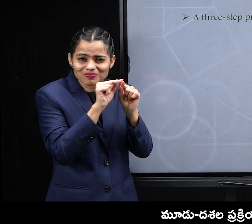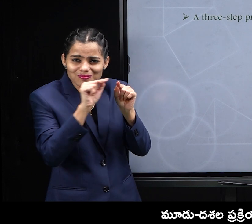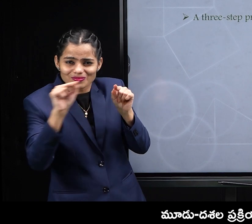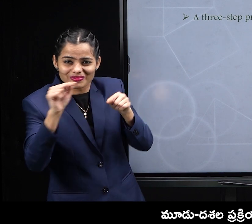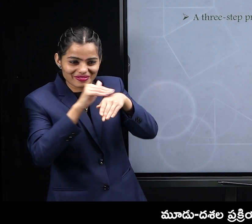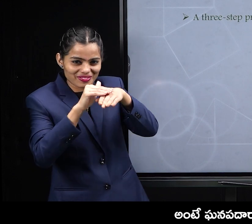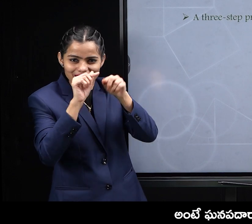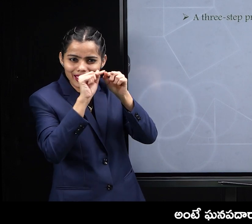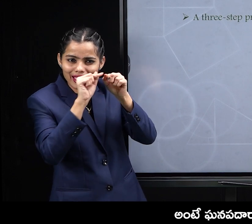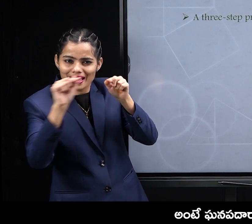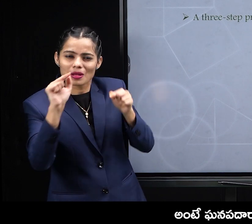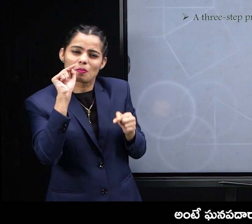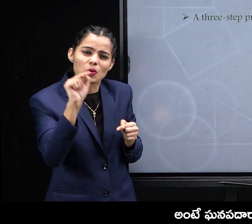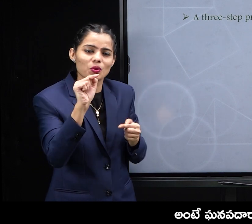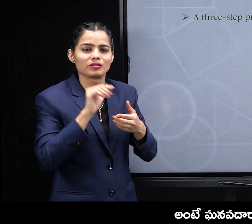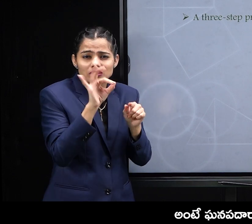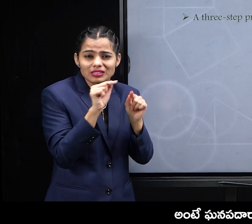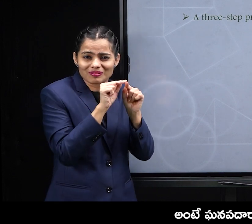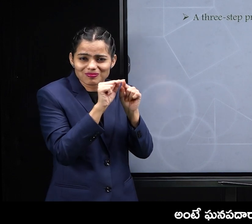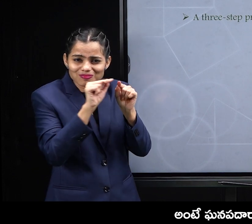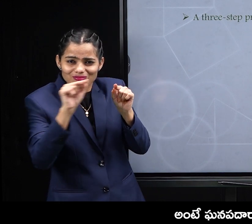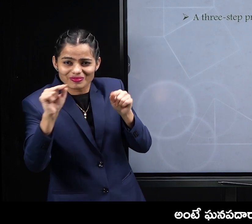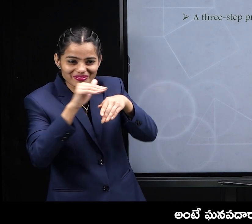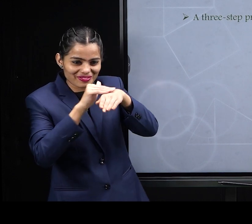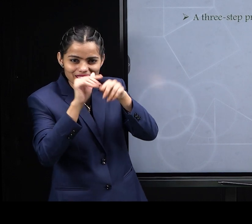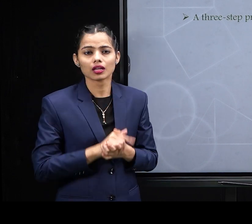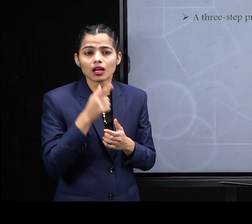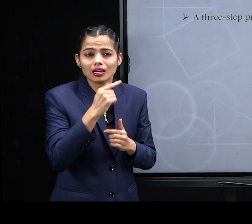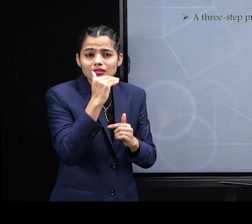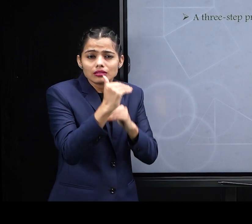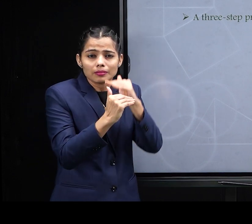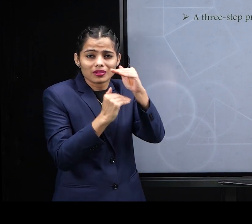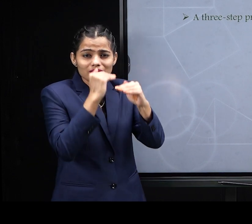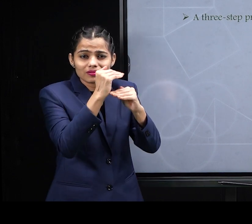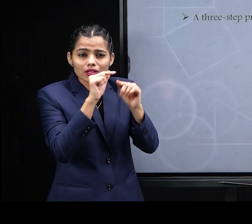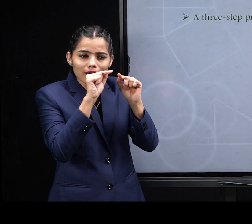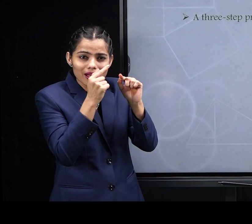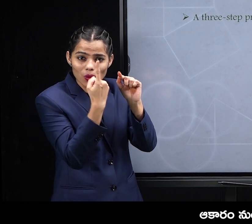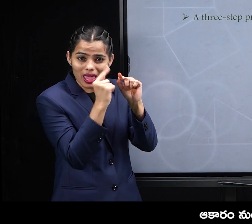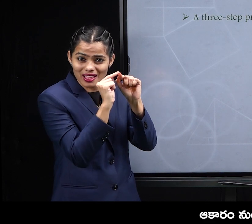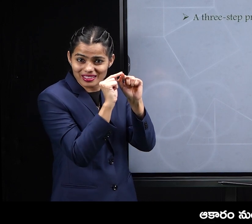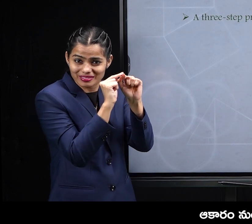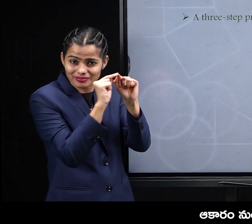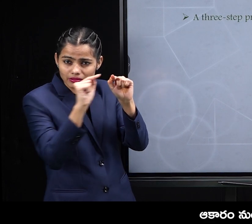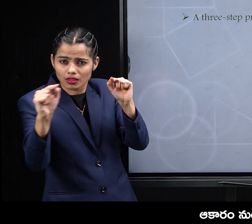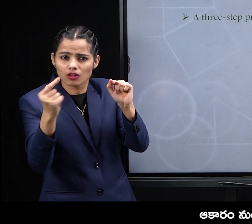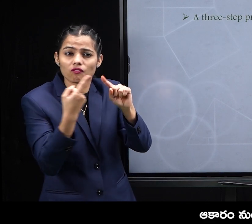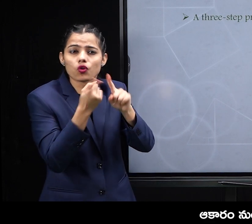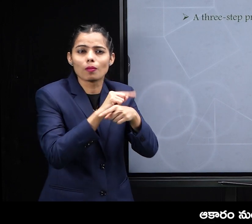Sas गनपदार्दालु वोपरितल रेकलु बिन्दुवुलु। प्रति दसलो आकारम्नोंडी वक